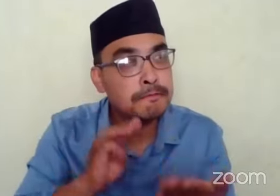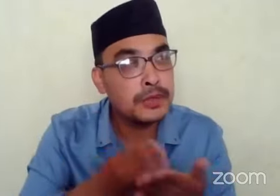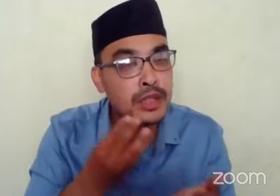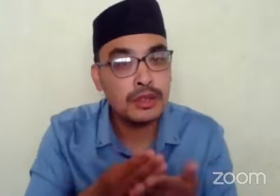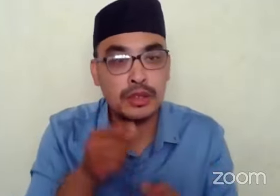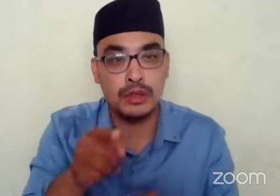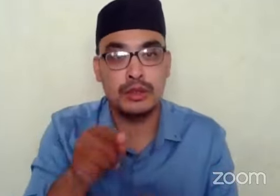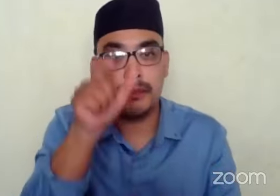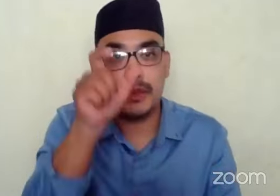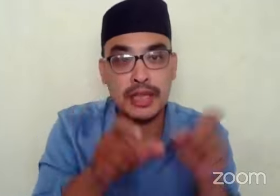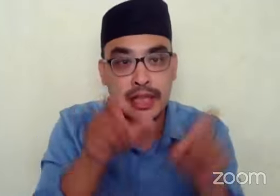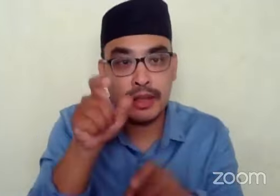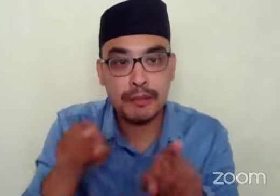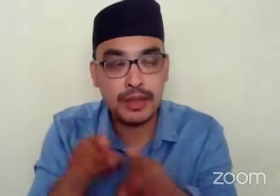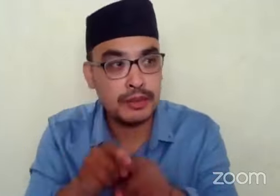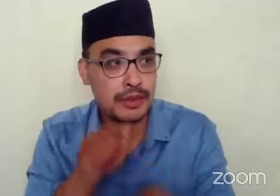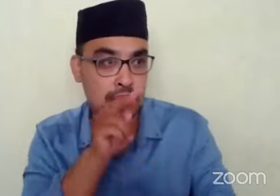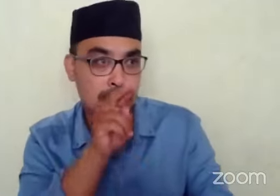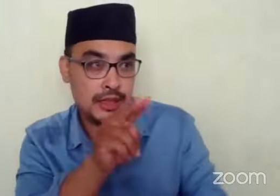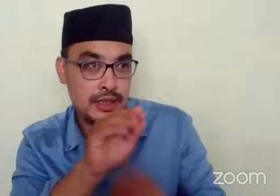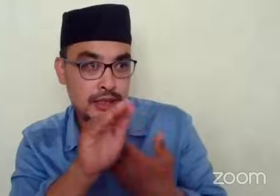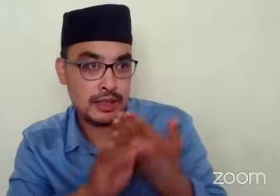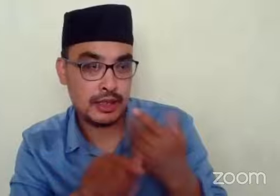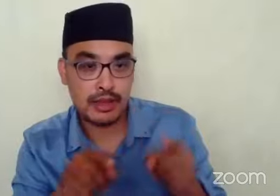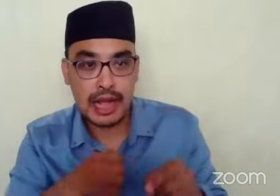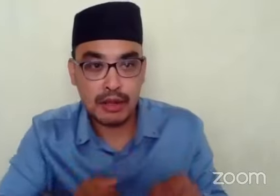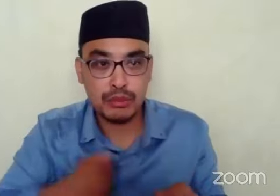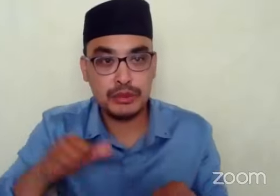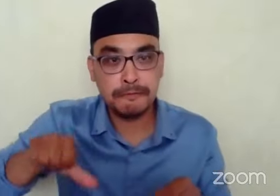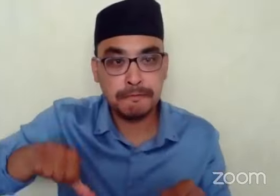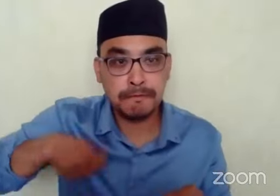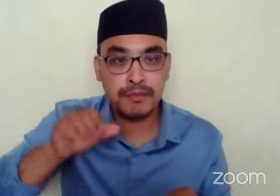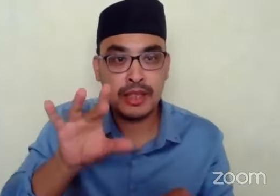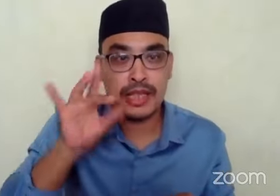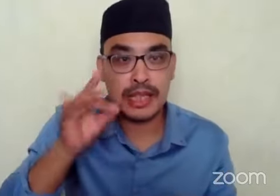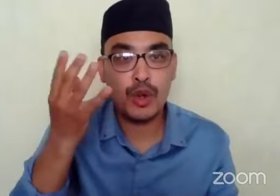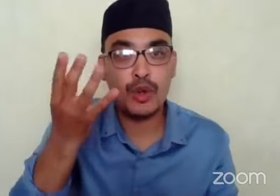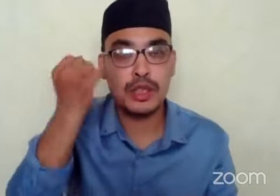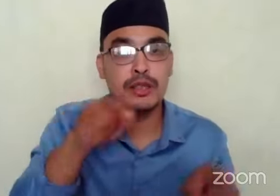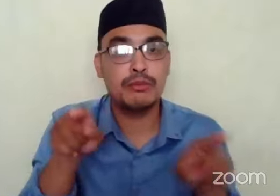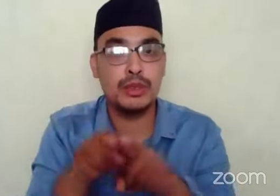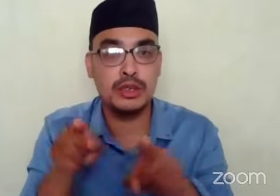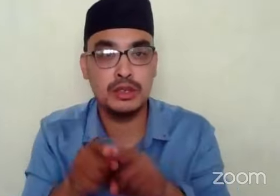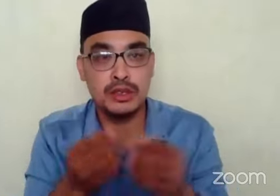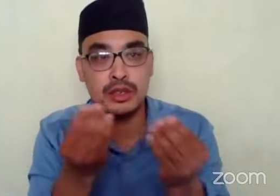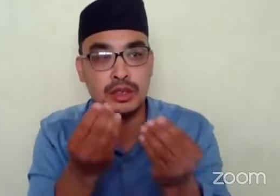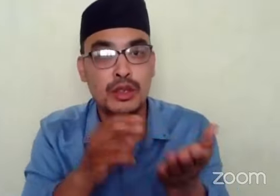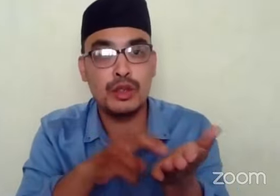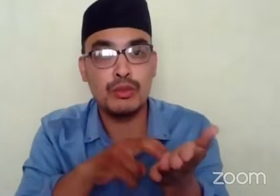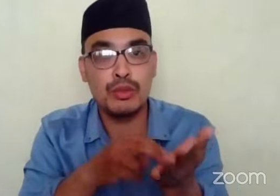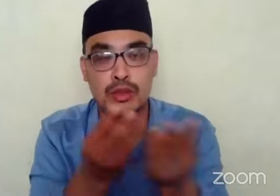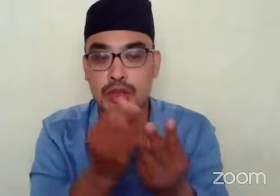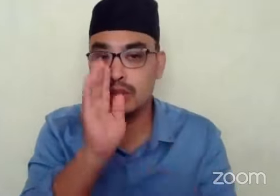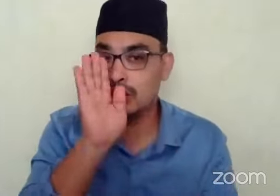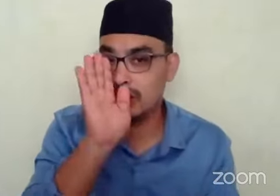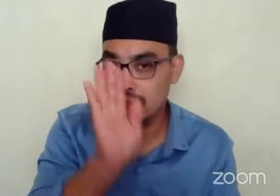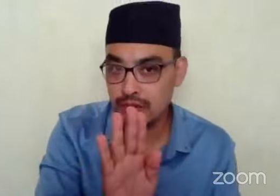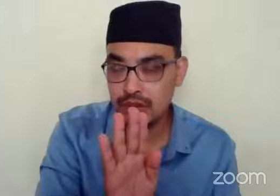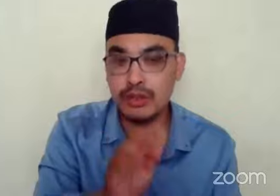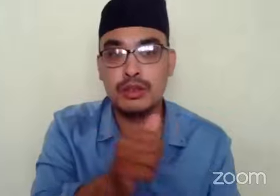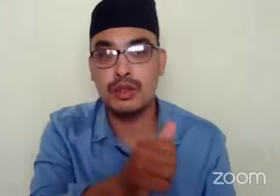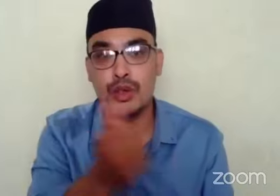भनेर। हिंसा जसले गर्छ त्यो व्यक्तिलाई नगरिकन त्यो सेक्सुअलिटीभित्रको चोइस अनि अटोनोमीका कुराहरूमा चाहिँ एकदम ल्याकिङ देखिन्छ।